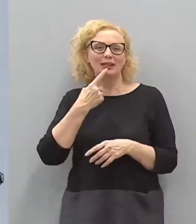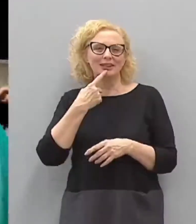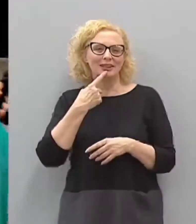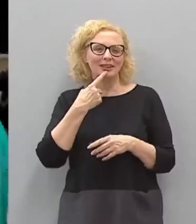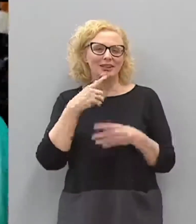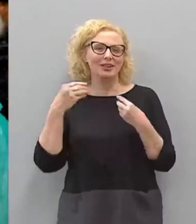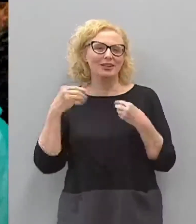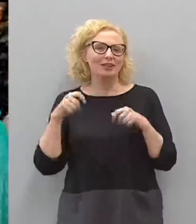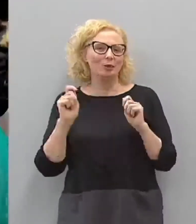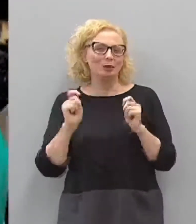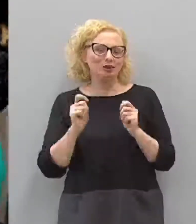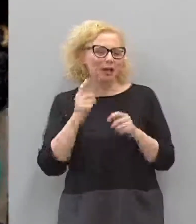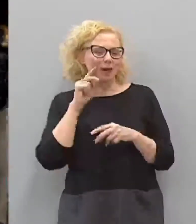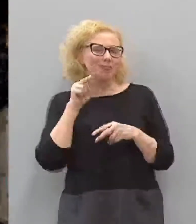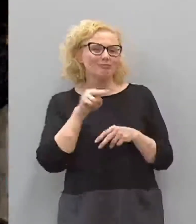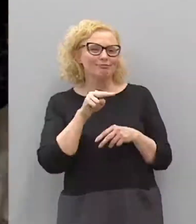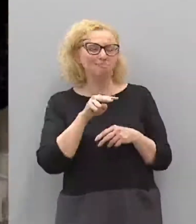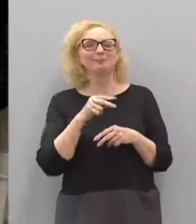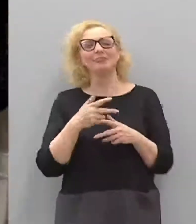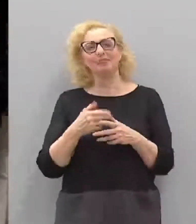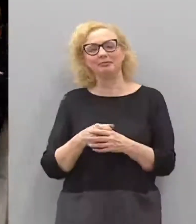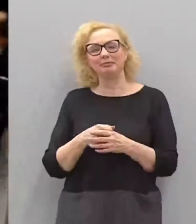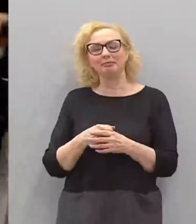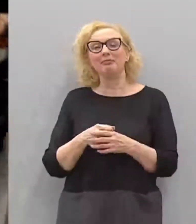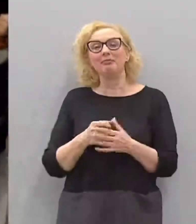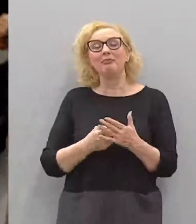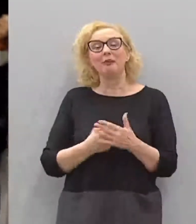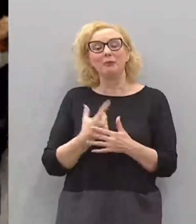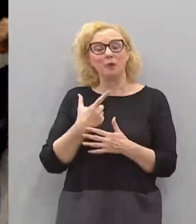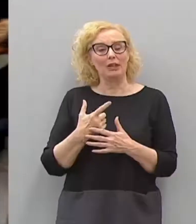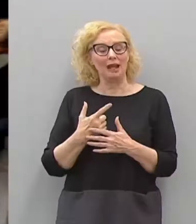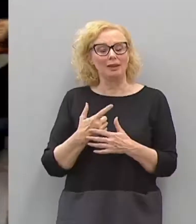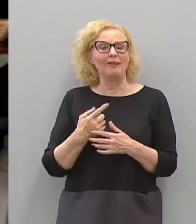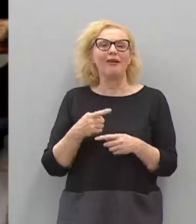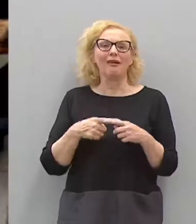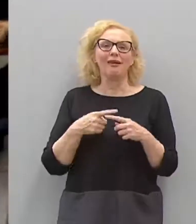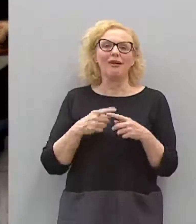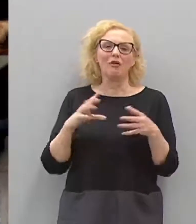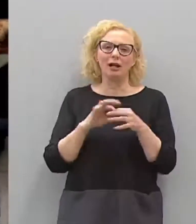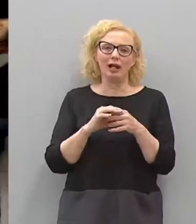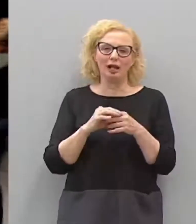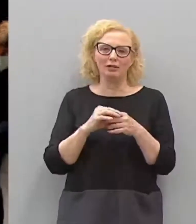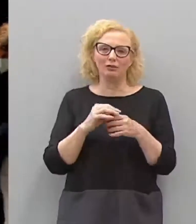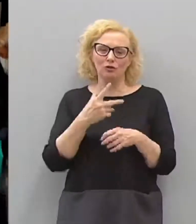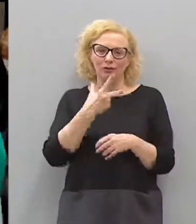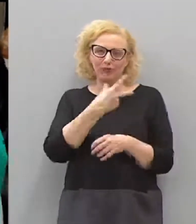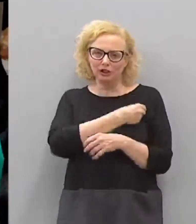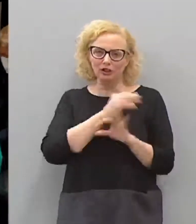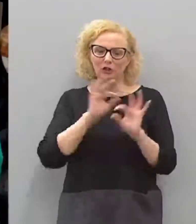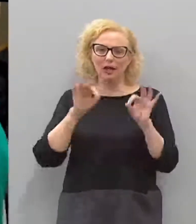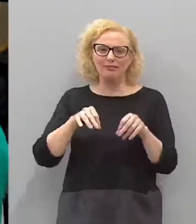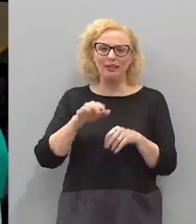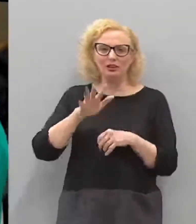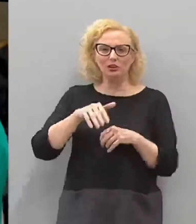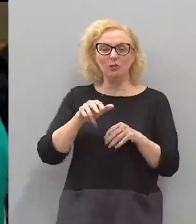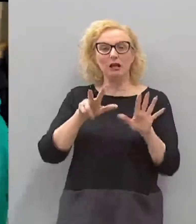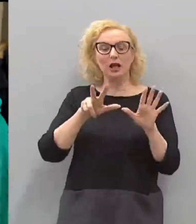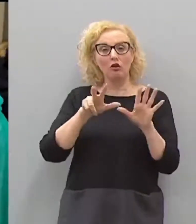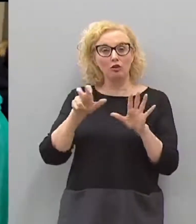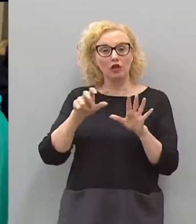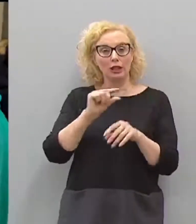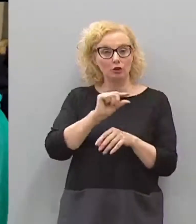sia veramente un segnale importante per quanto riguarda la questione dei vaccini anche questa settimana sono arrivate dei 5.800